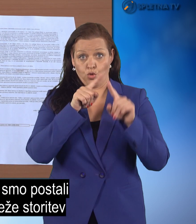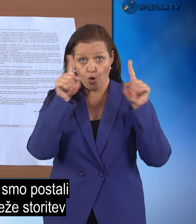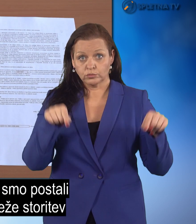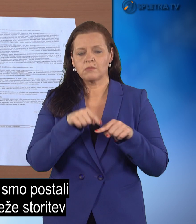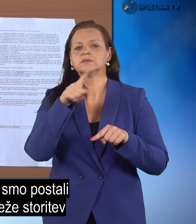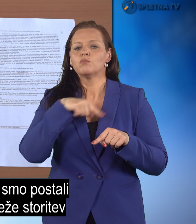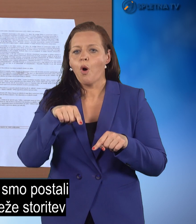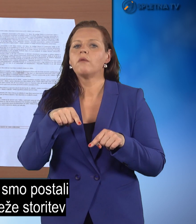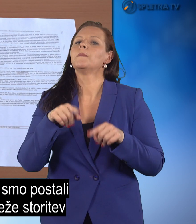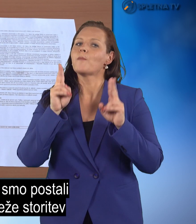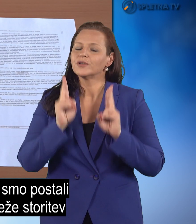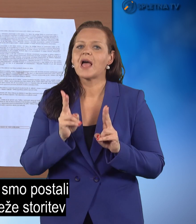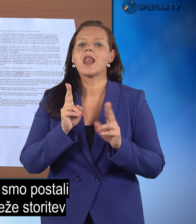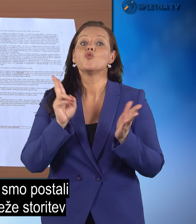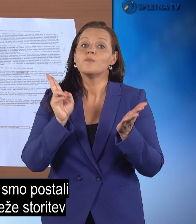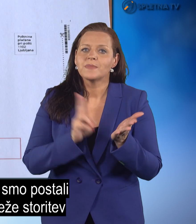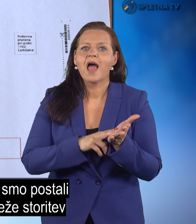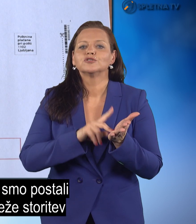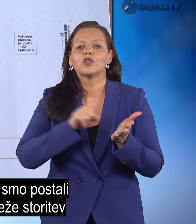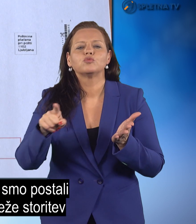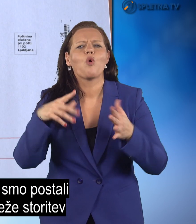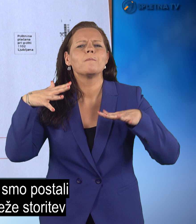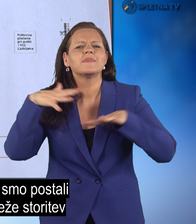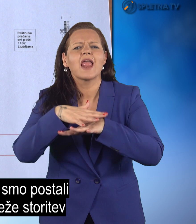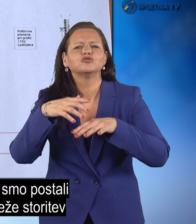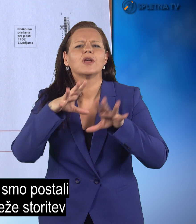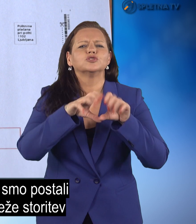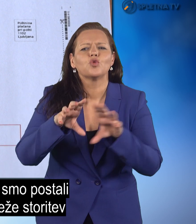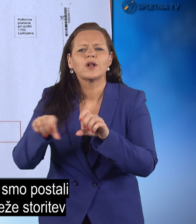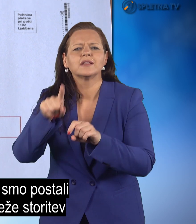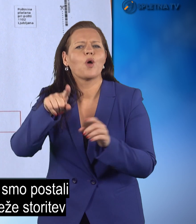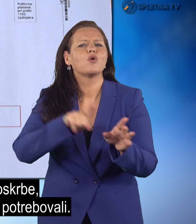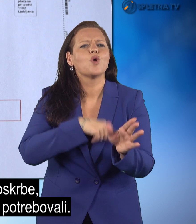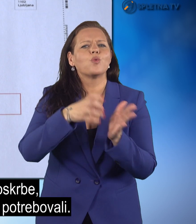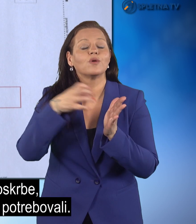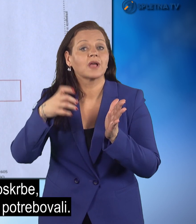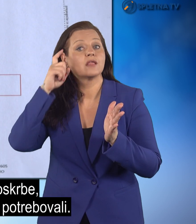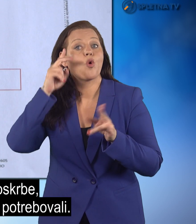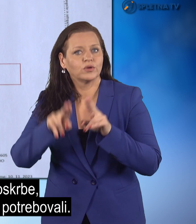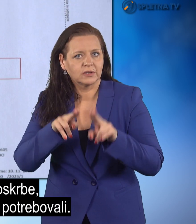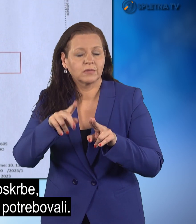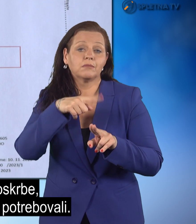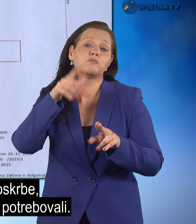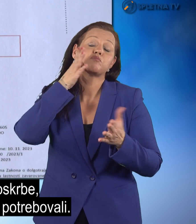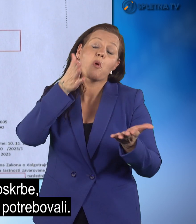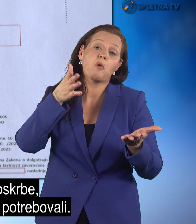S temi odločbami smo postali upravičeni do mreže storitev dolgotrajne oskrbe, ko jo bomo nekoč